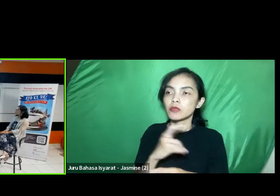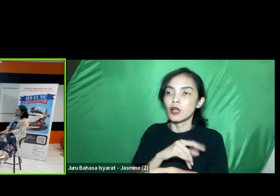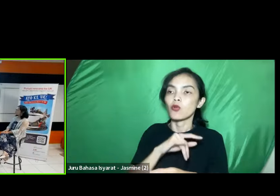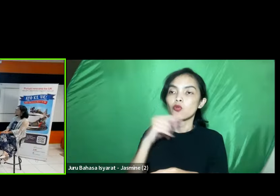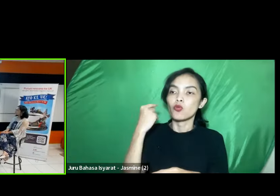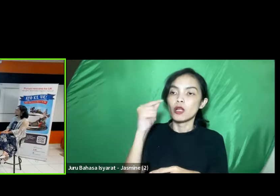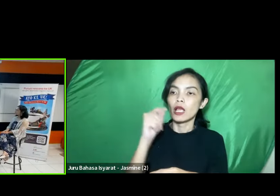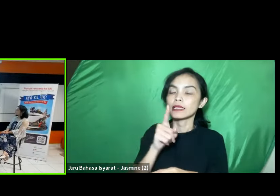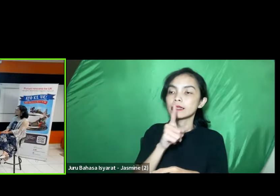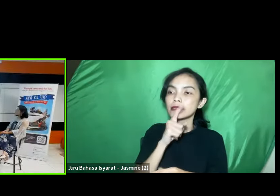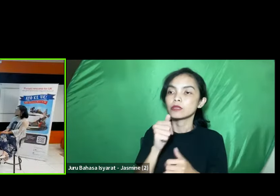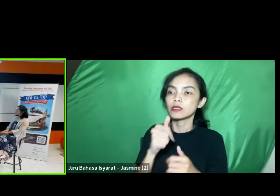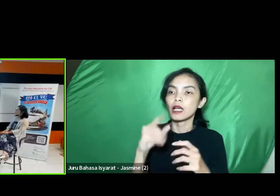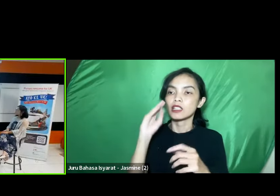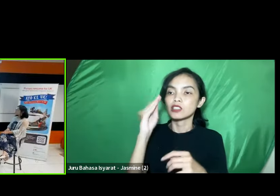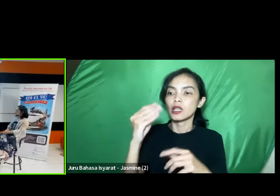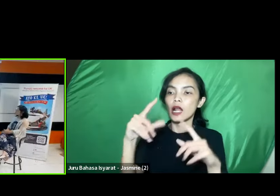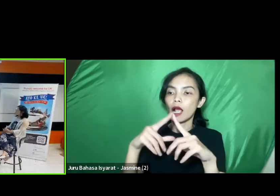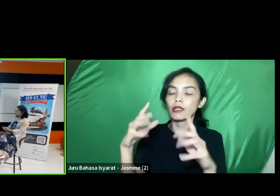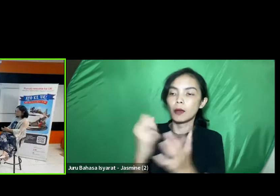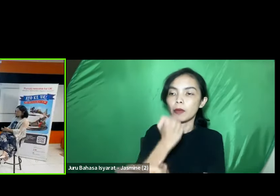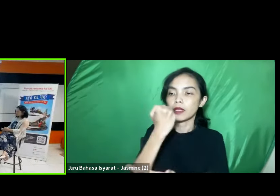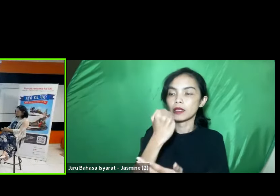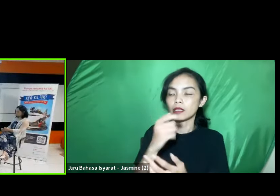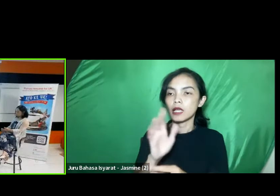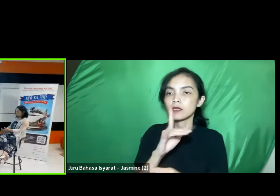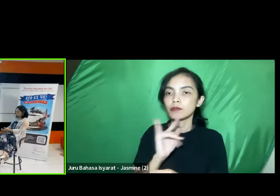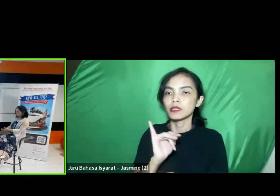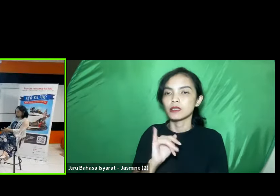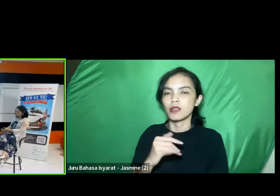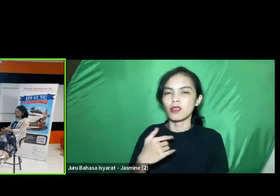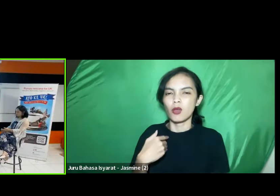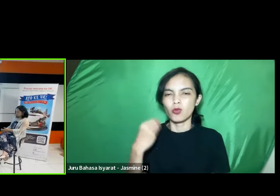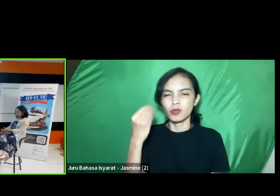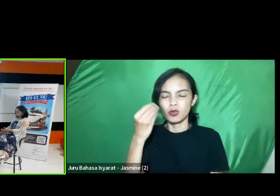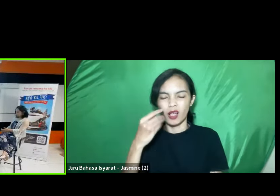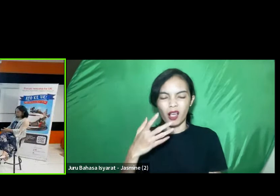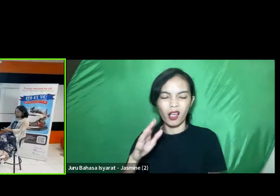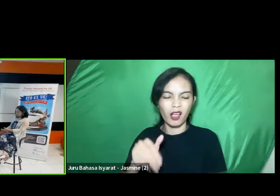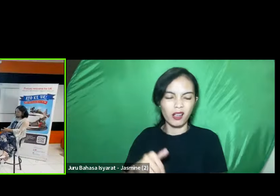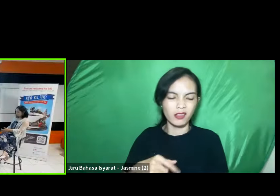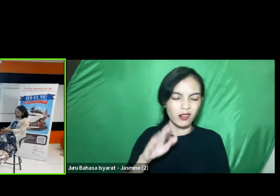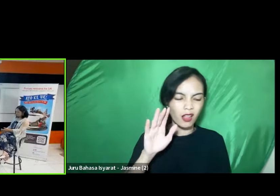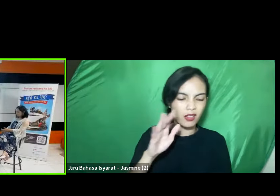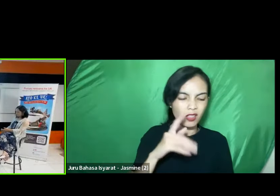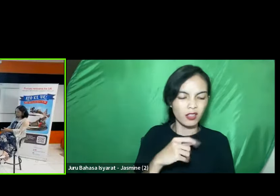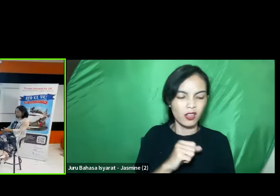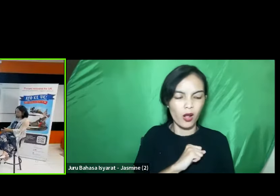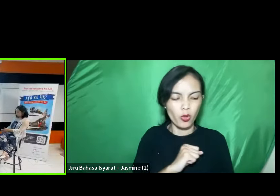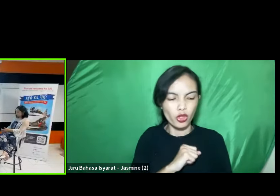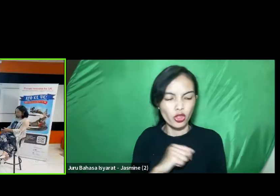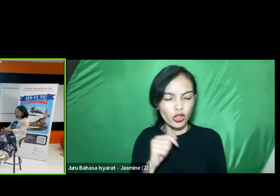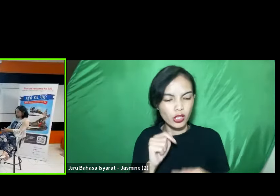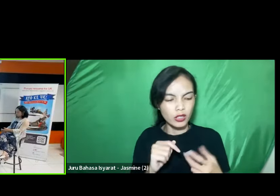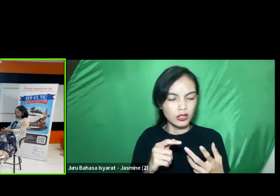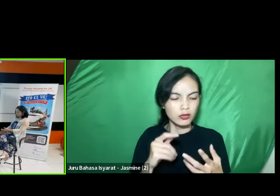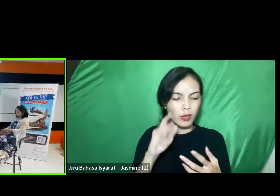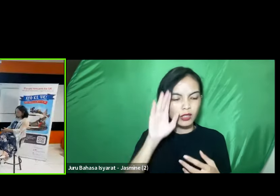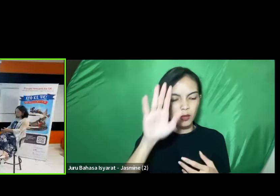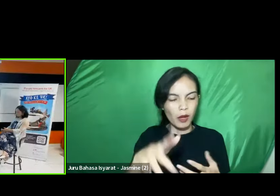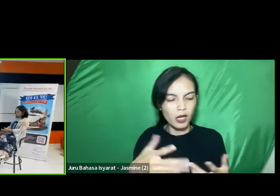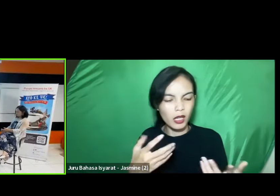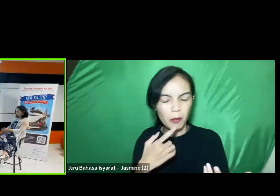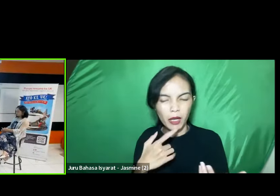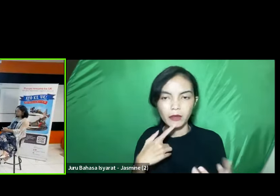plan A tersebut jangan sampai kelihatan kalian tuh gak tahu itu masih bingung entar cuma apa di masa depan kalianh akan